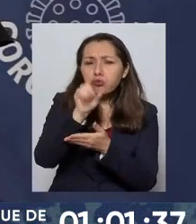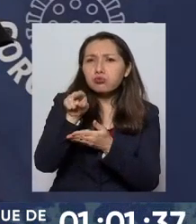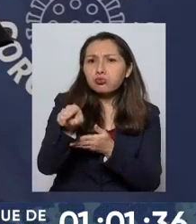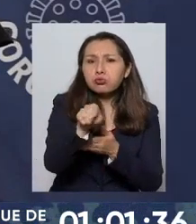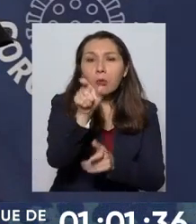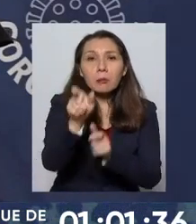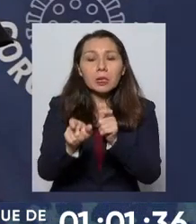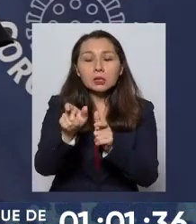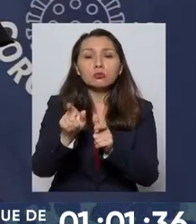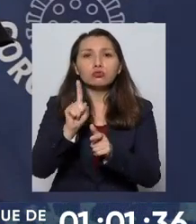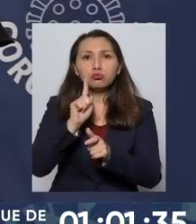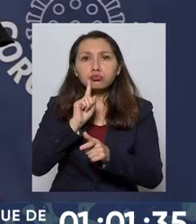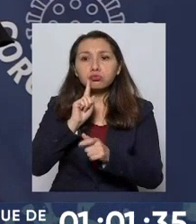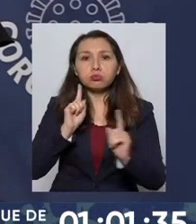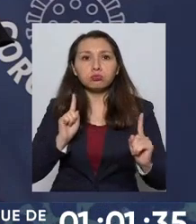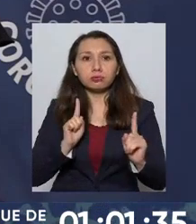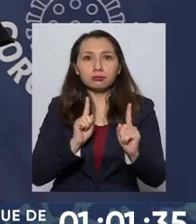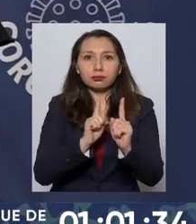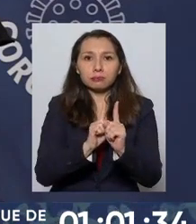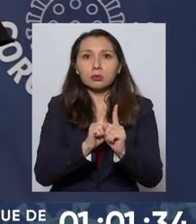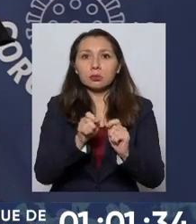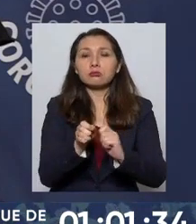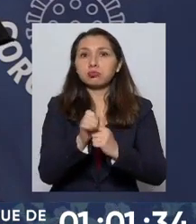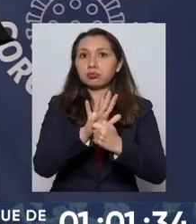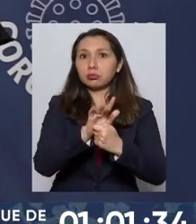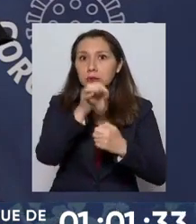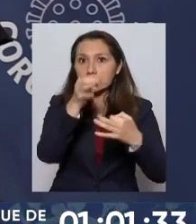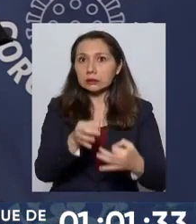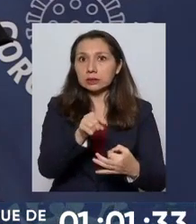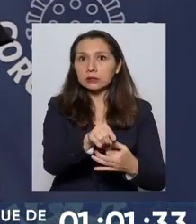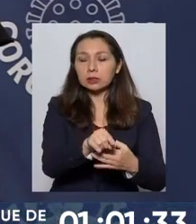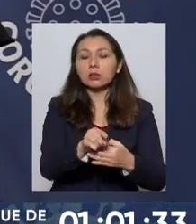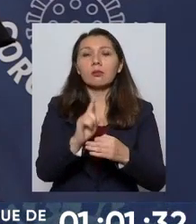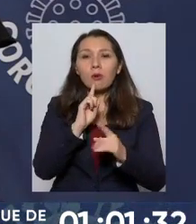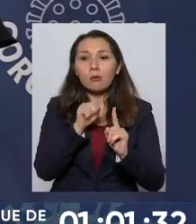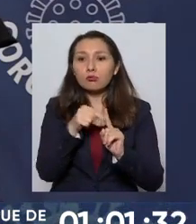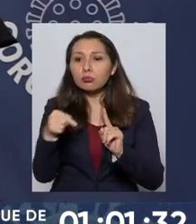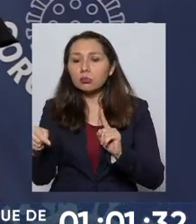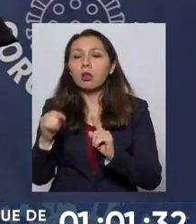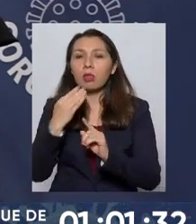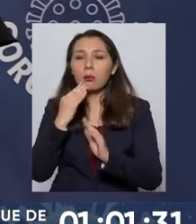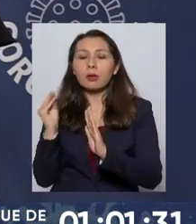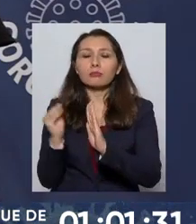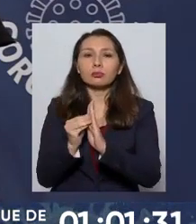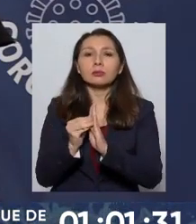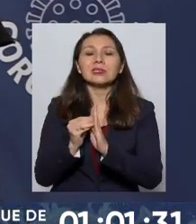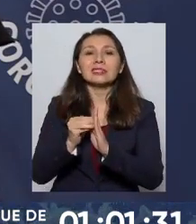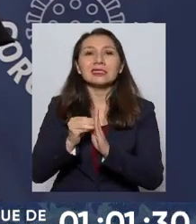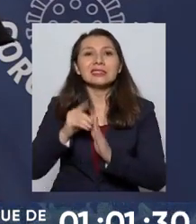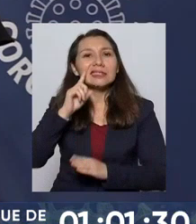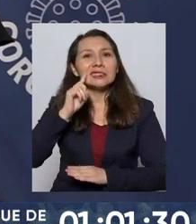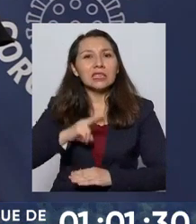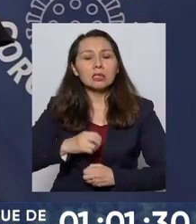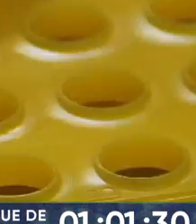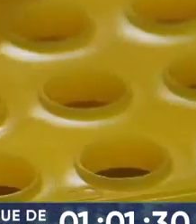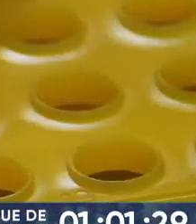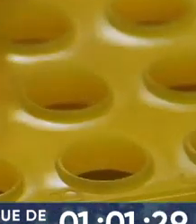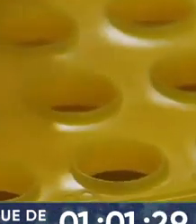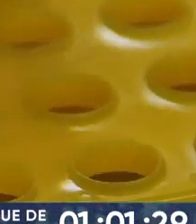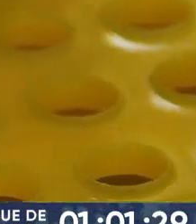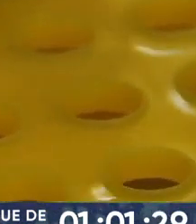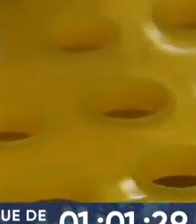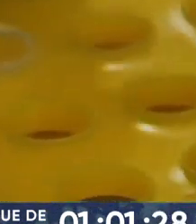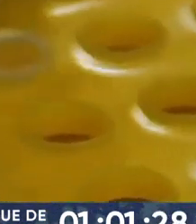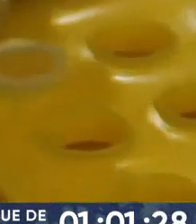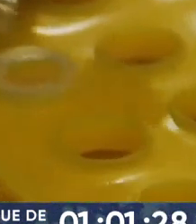aquellas personas que han estado en contacto con un caso confirmado y son los que hemos ido reportando como casos asintomáticos. El